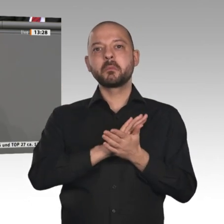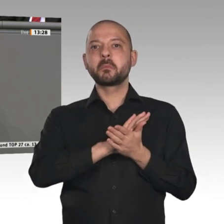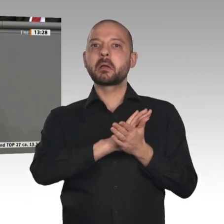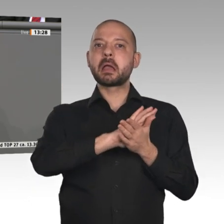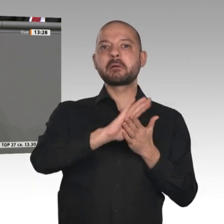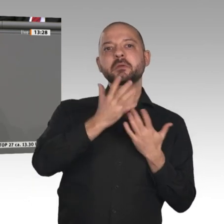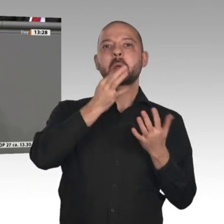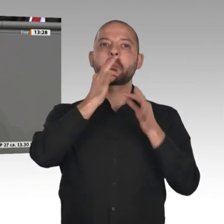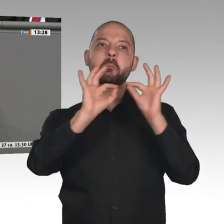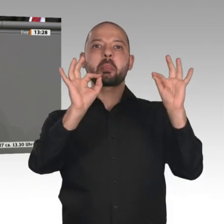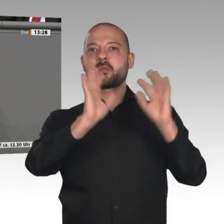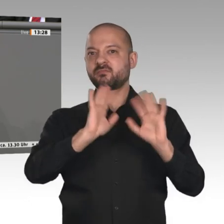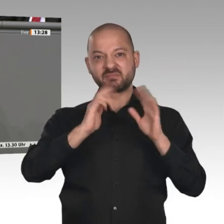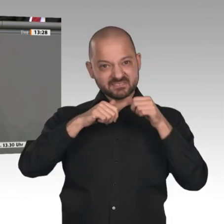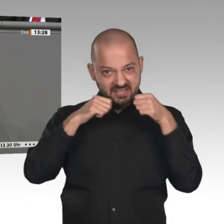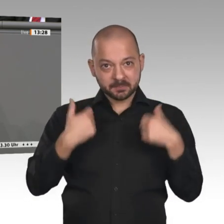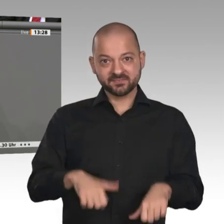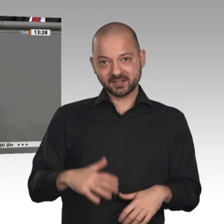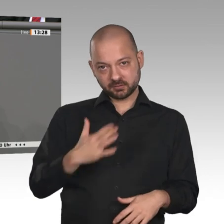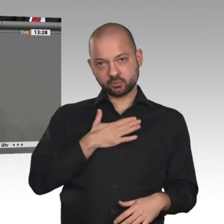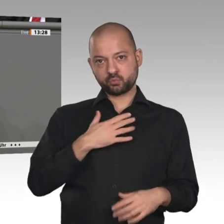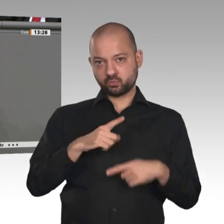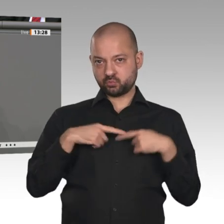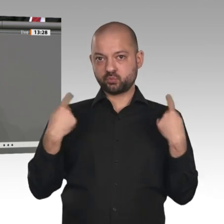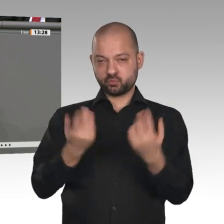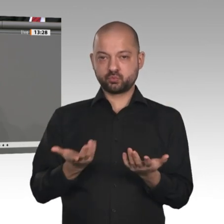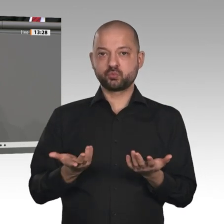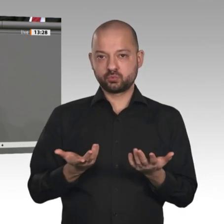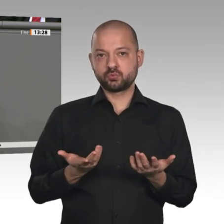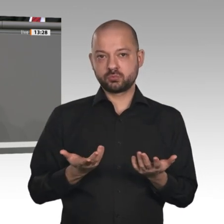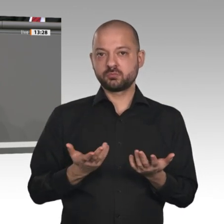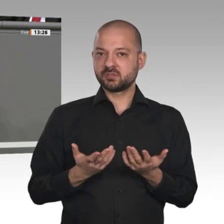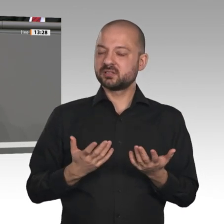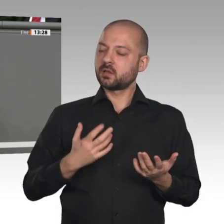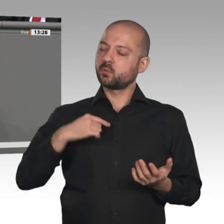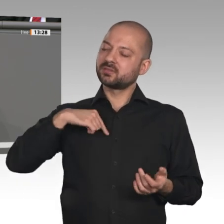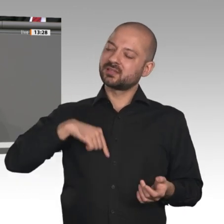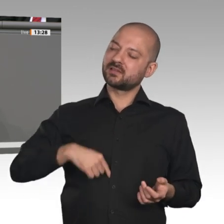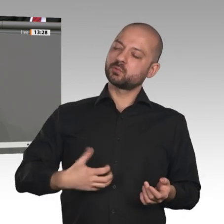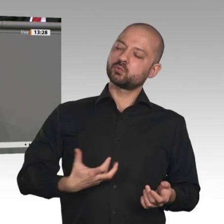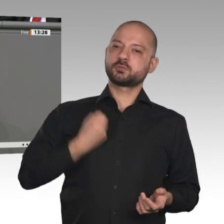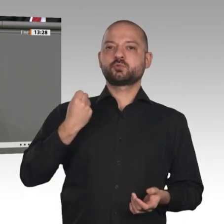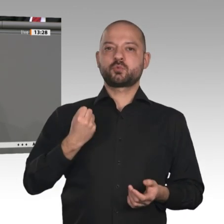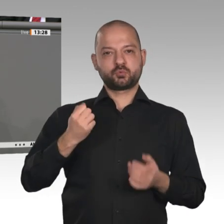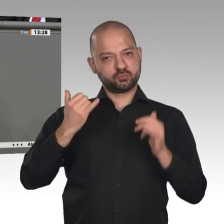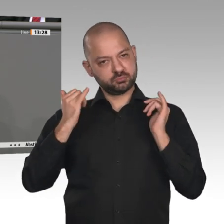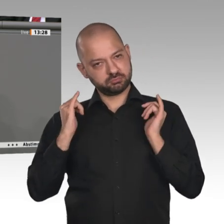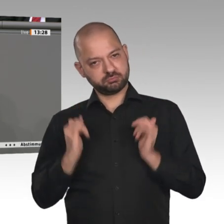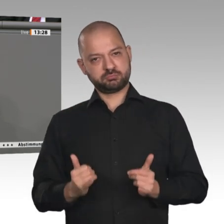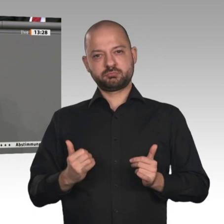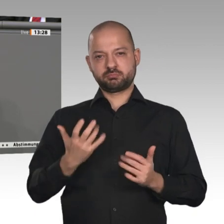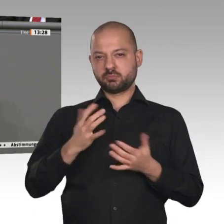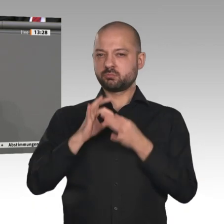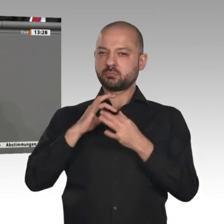unsere Verpflichtung aus einer, und das sage ich aus tiefster Überzeugung, historischen Schuld.